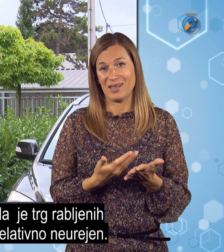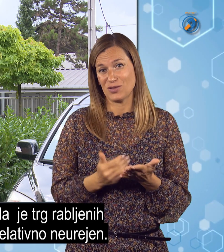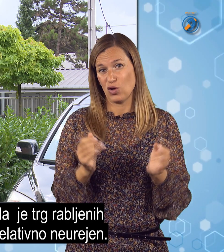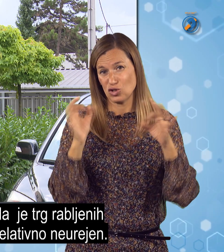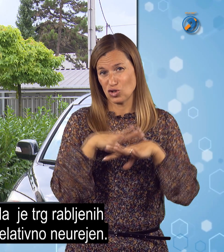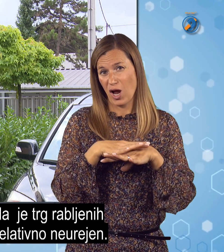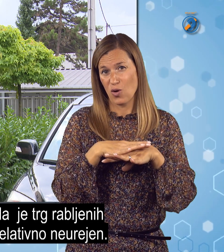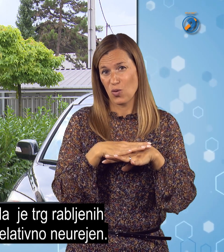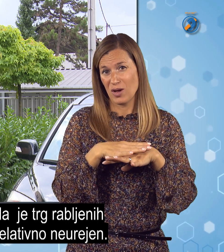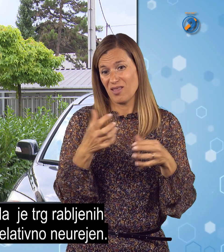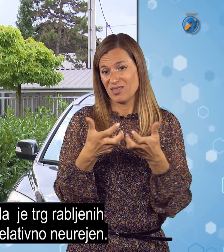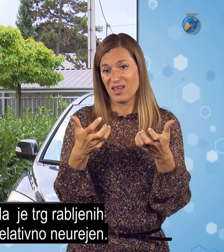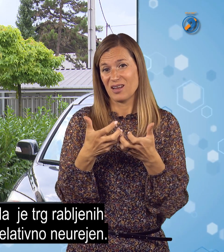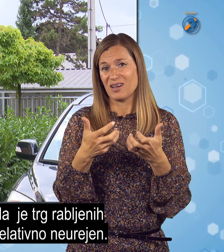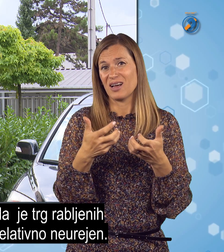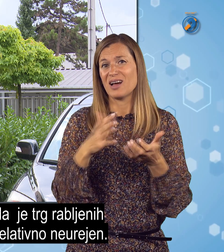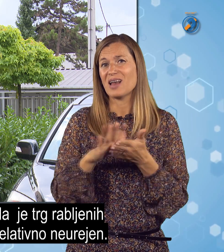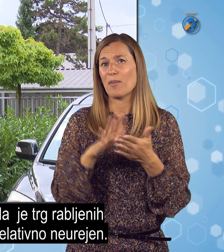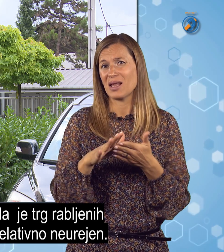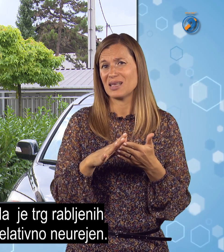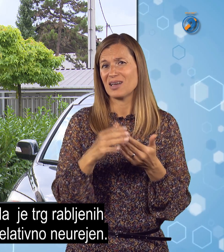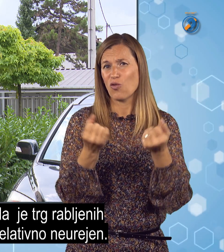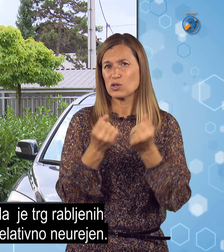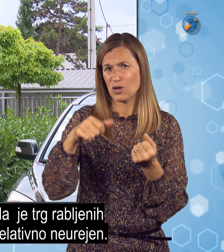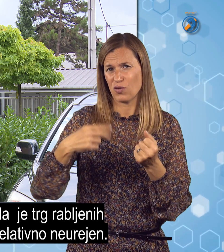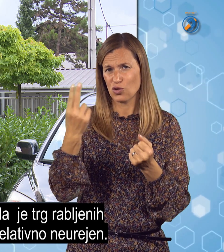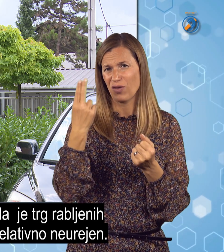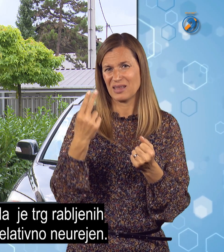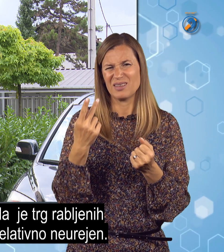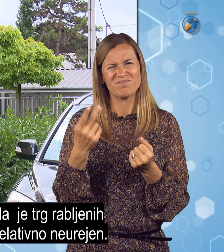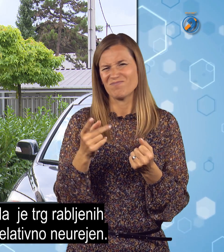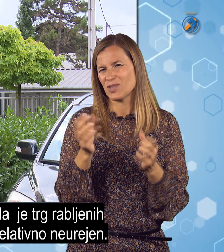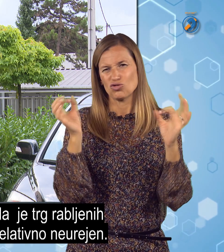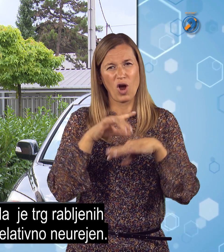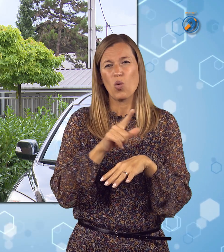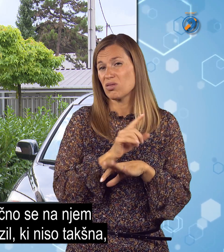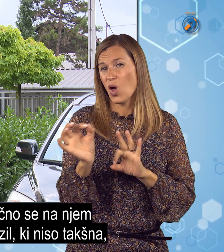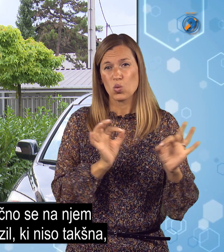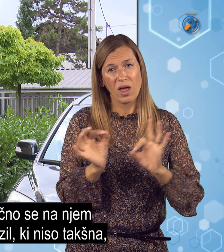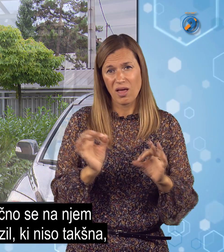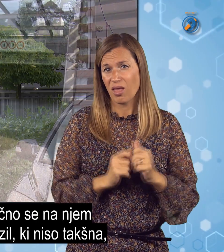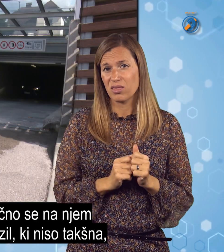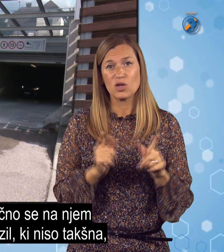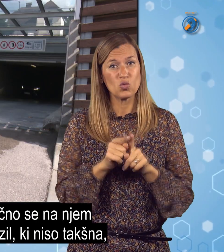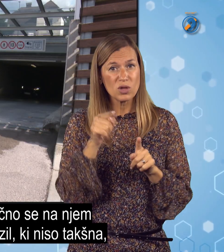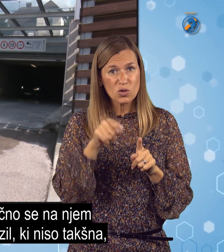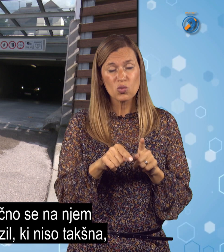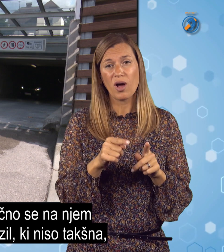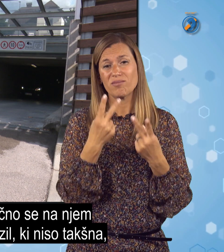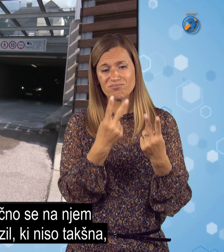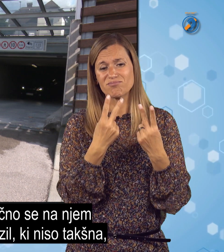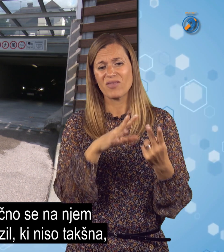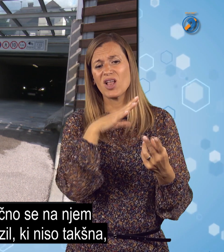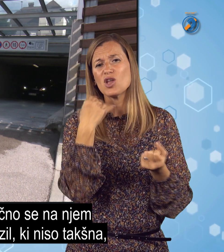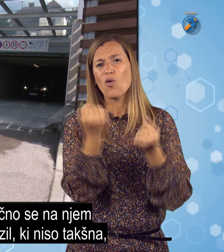Dejstvo je pač žal v tem, da je trg v Sloveniji, trg rabljenih vozil relativno neurejen in tudi posledično se na